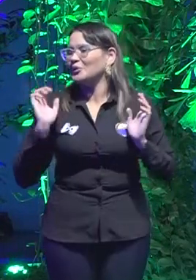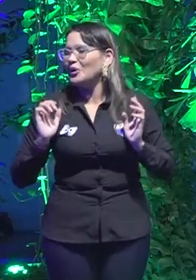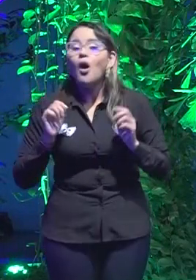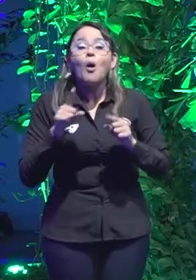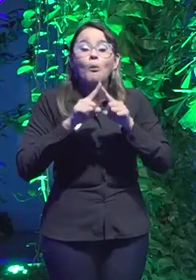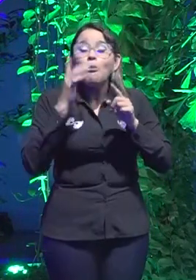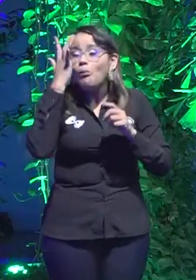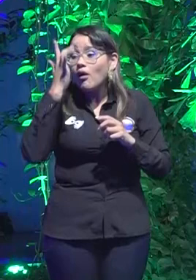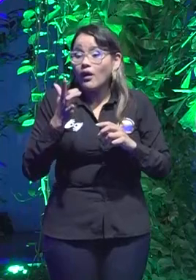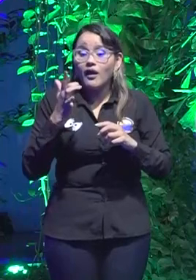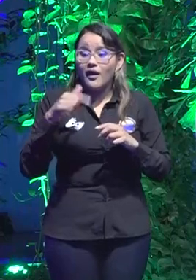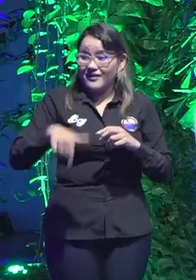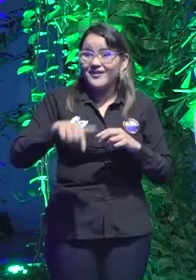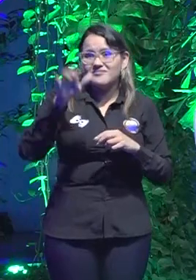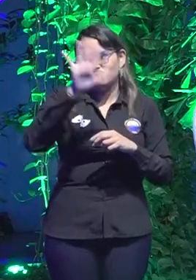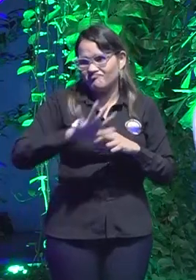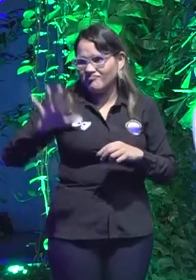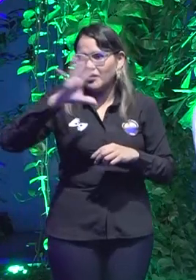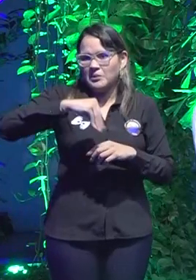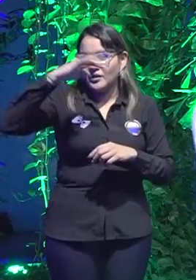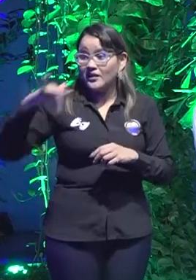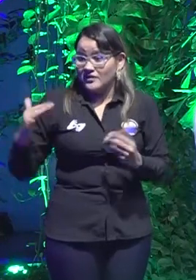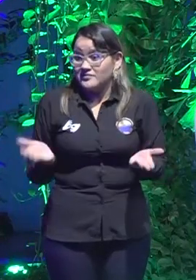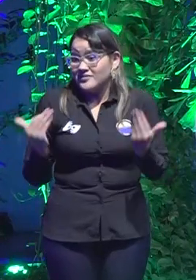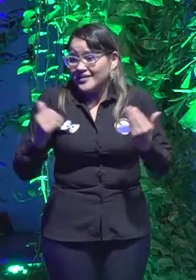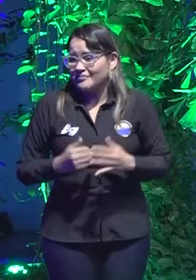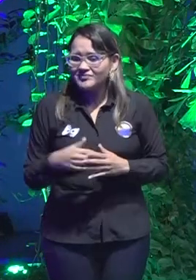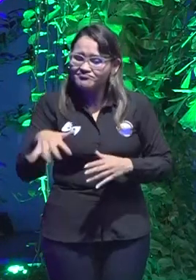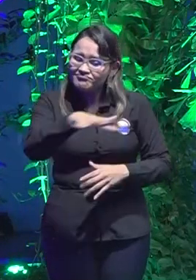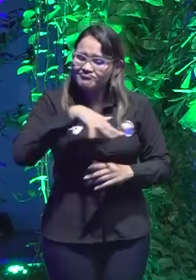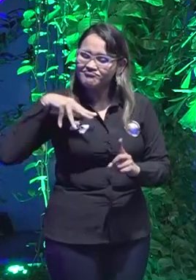hacemos. Y decidimos empezar ese camino